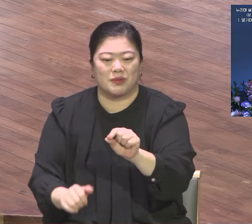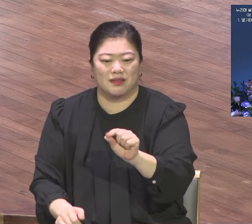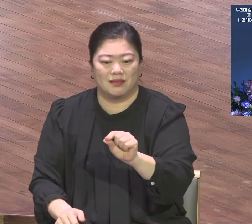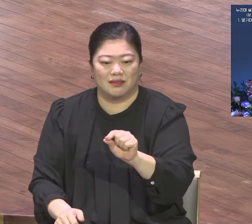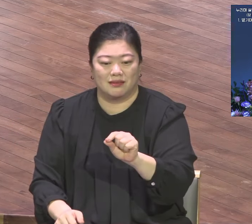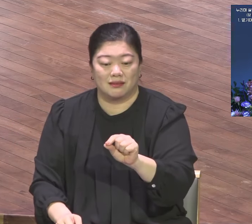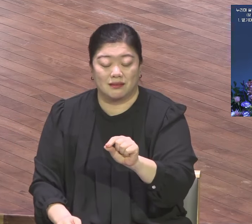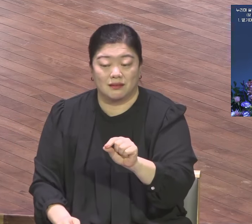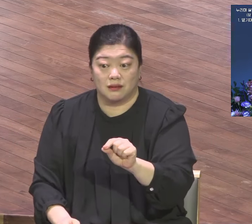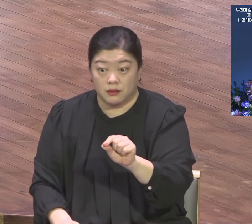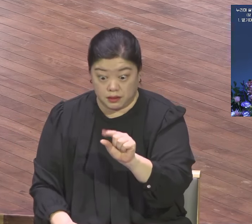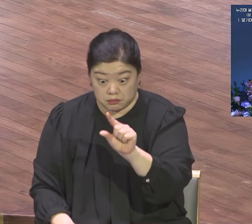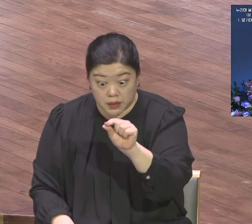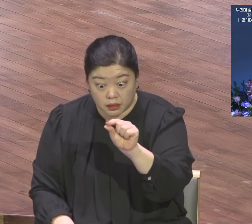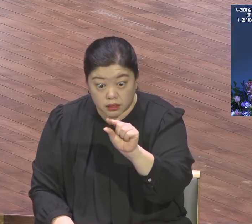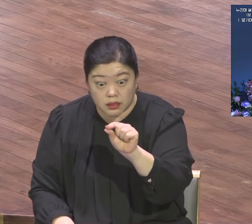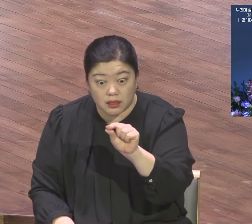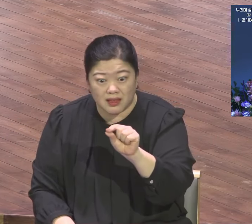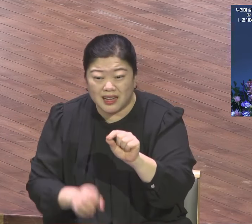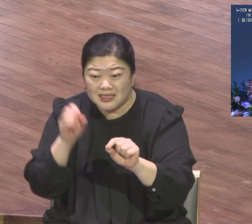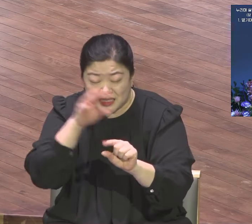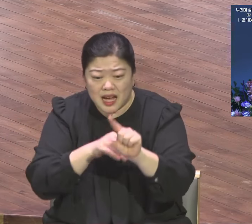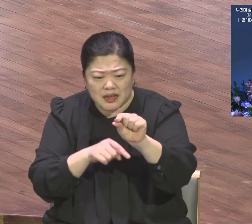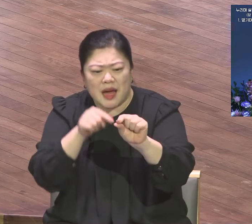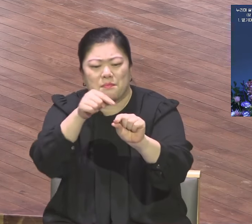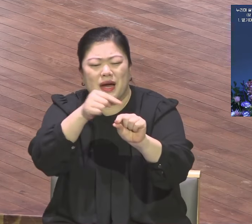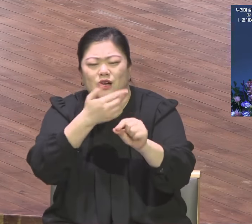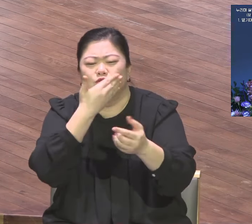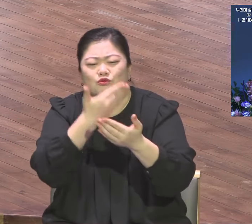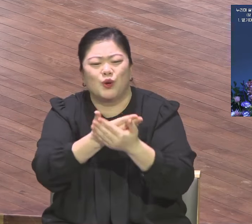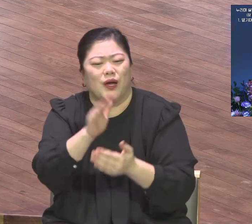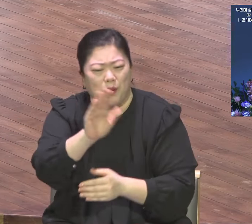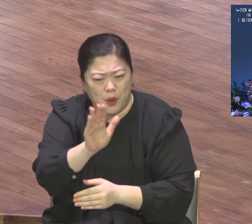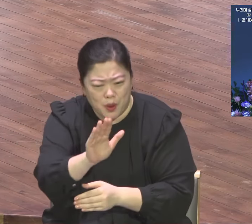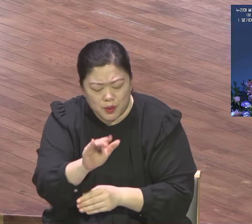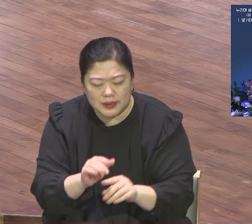아니라 현장에서 그리스도의 빛을 발할 수 있는